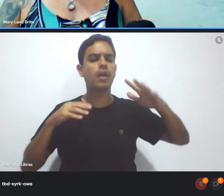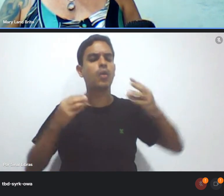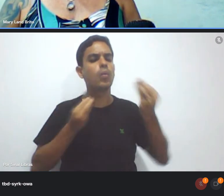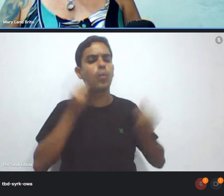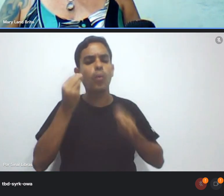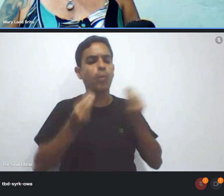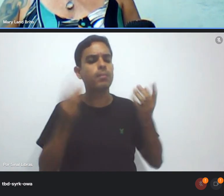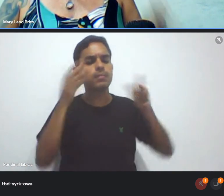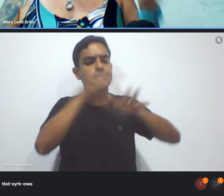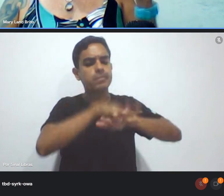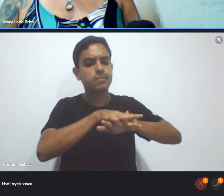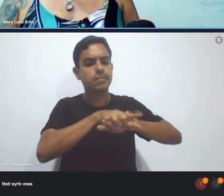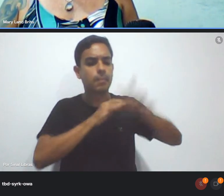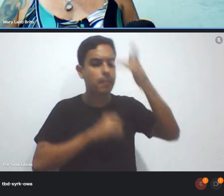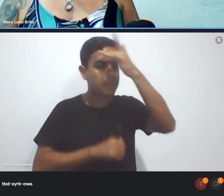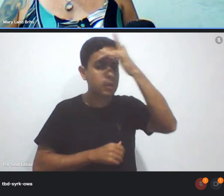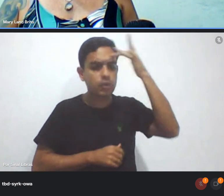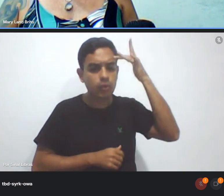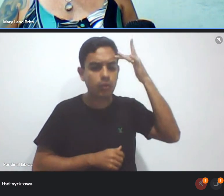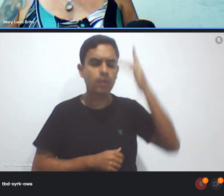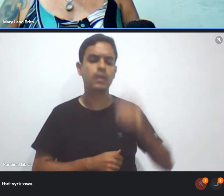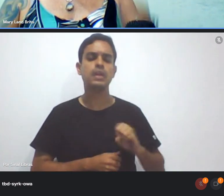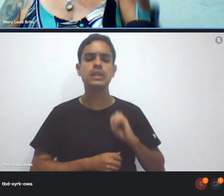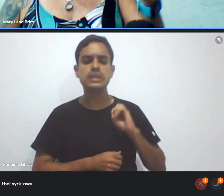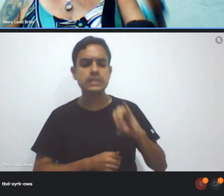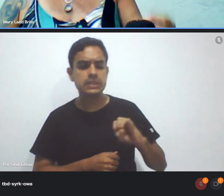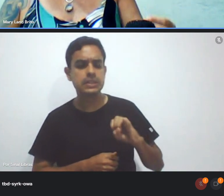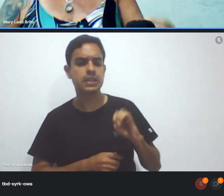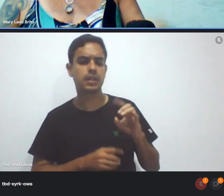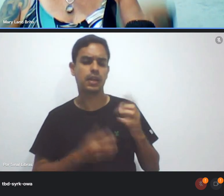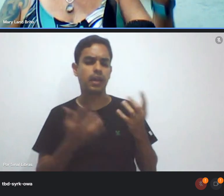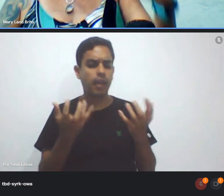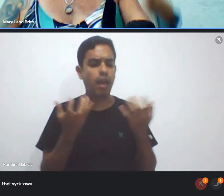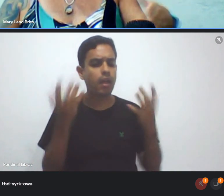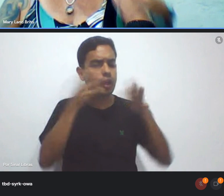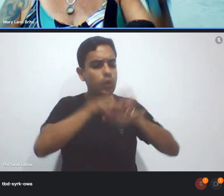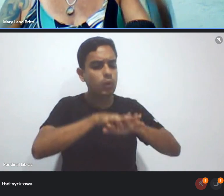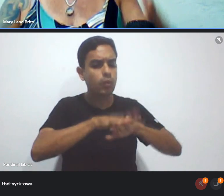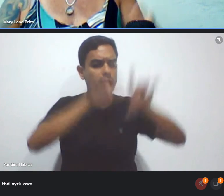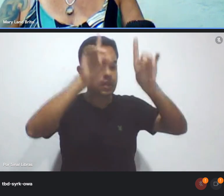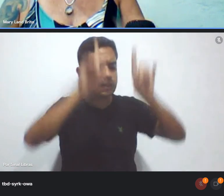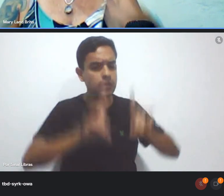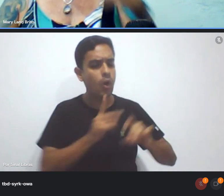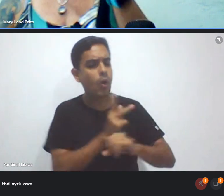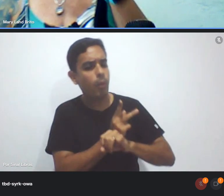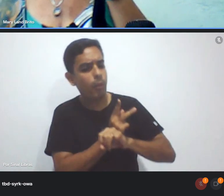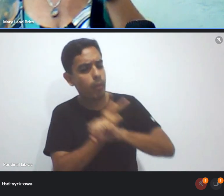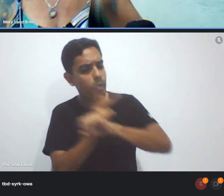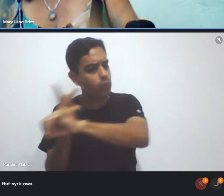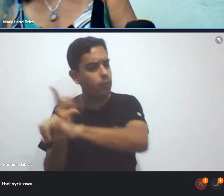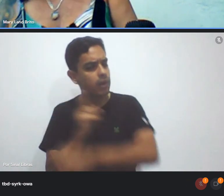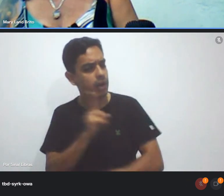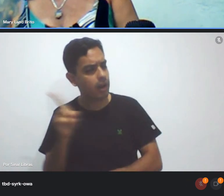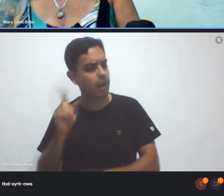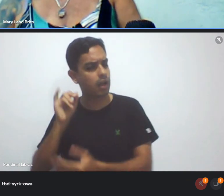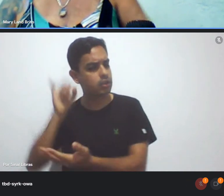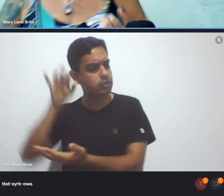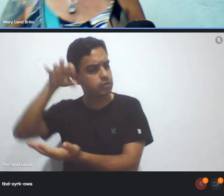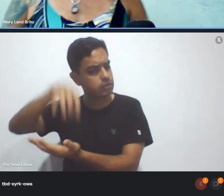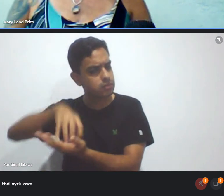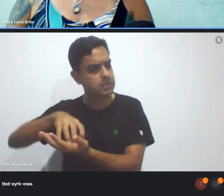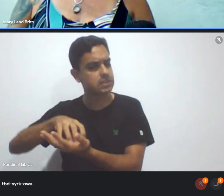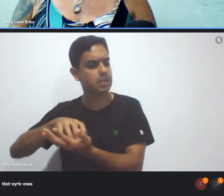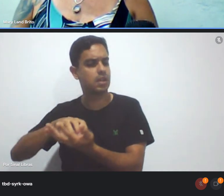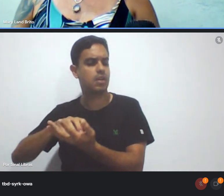tem deficiência, se quer incluir as pessoas com deficiência, procura uma instituição, vai lá um dia, senta, ou procura uma pessoa que tem deficiência